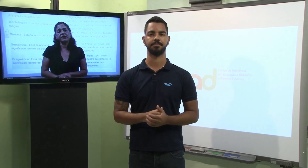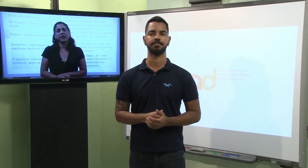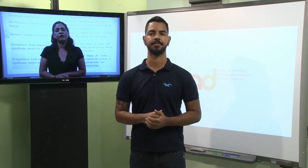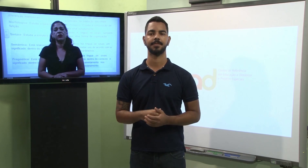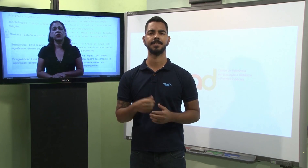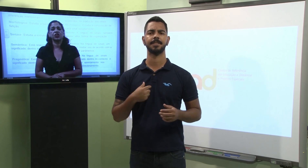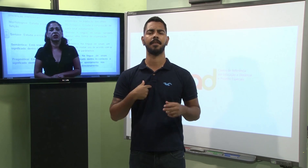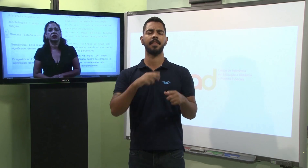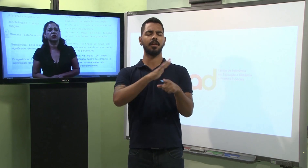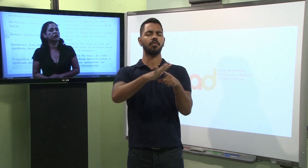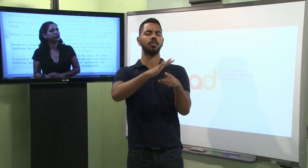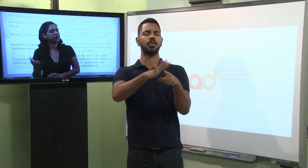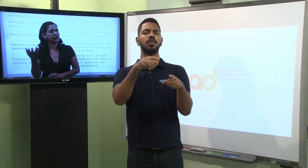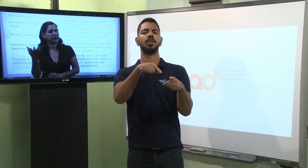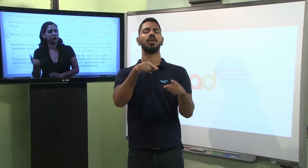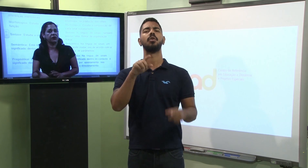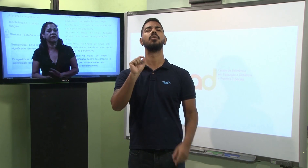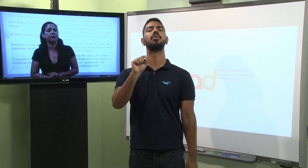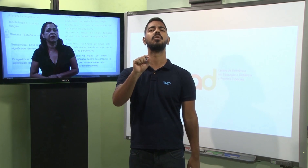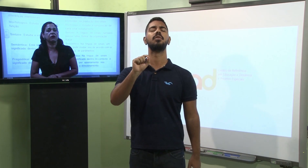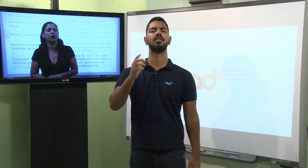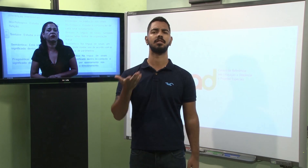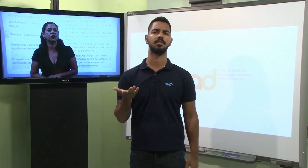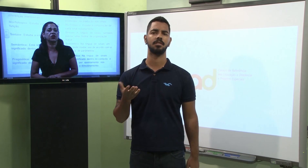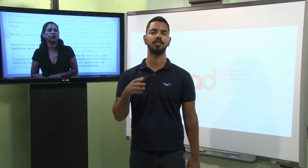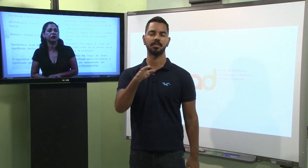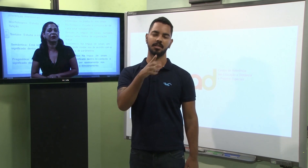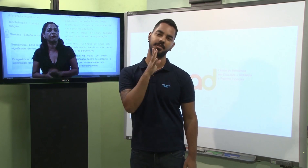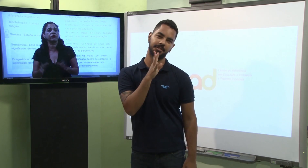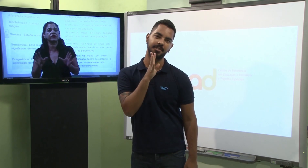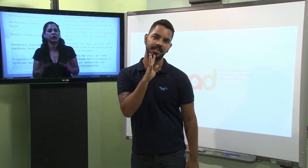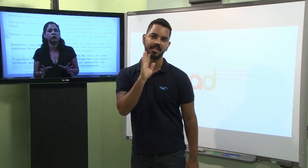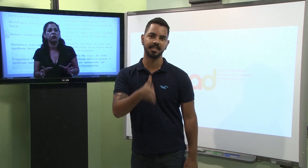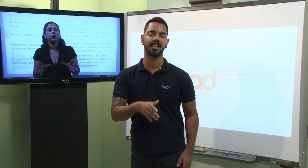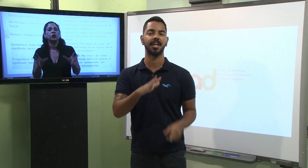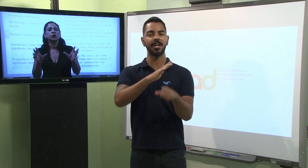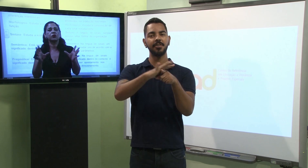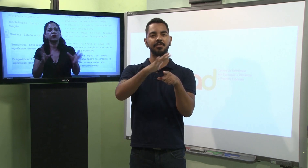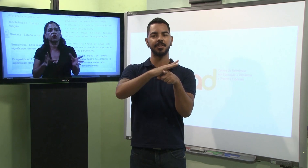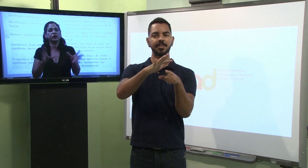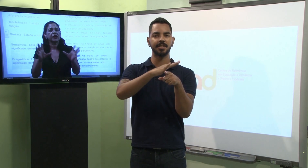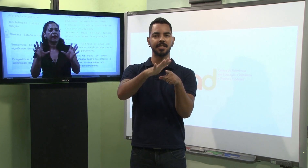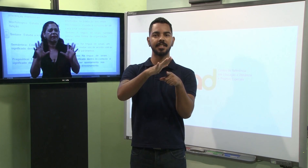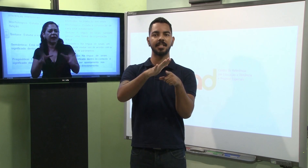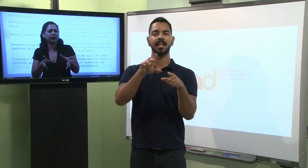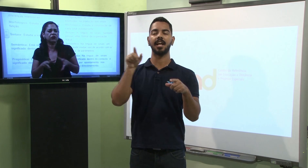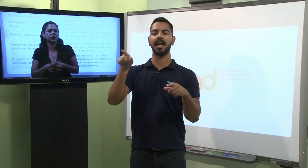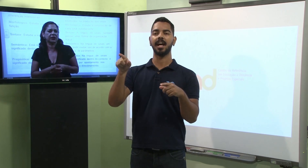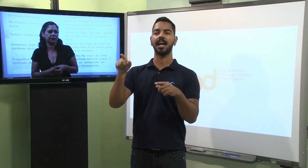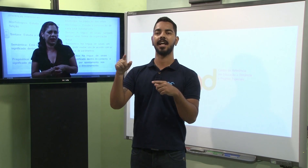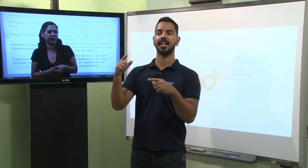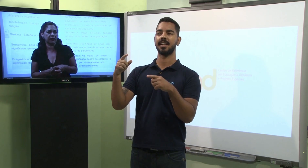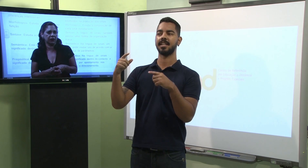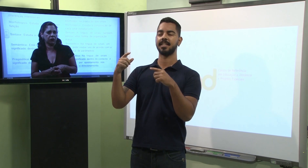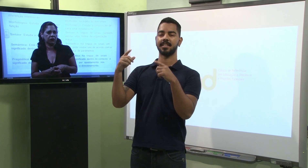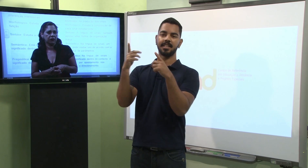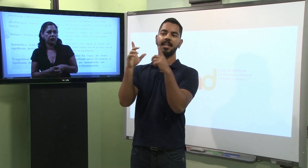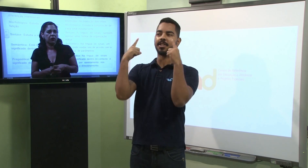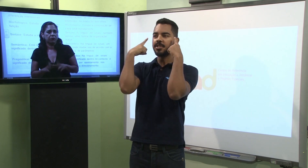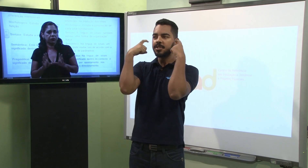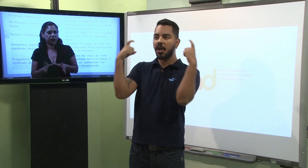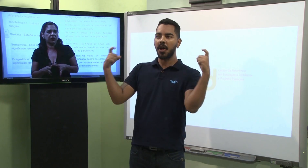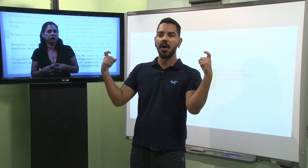E aí, o que seria a fonologia? Como vocês já têm conhecimento, a fonologia estuda a função dos sons dentro de uma determinada